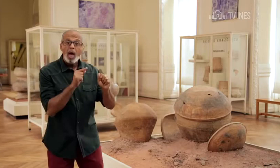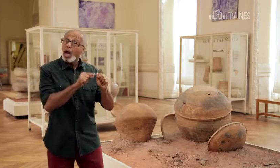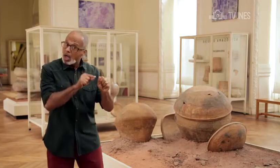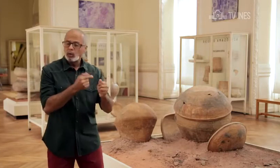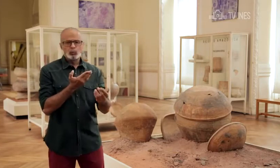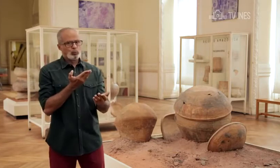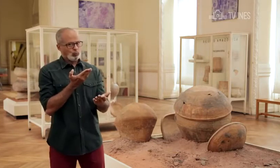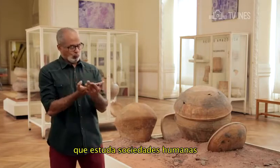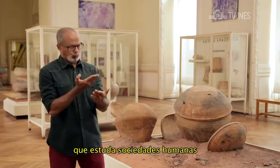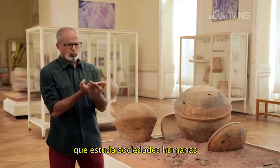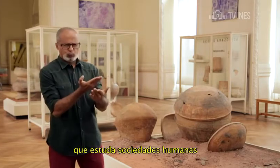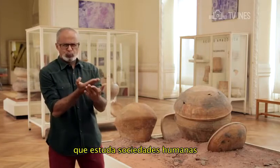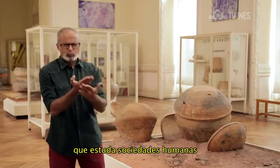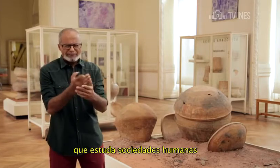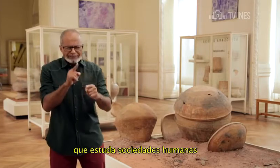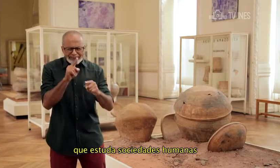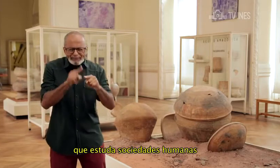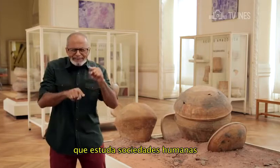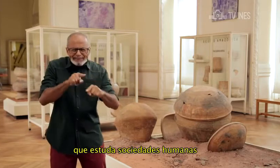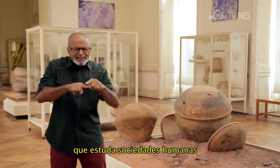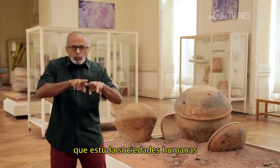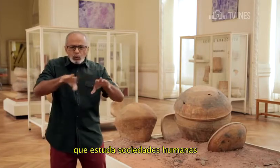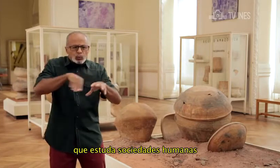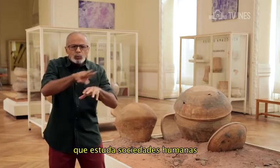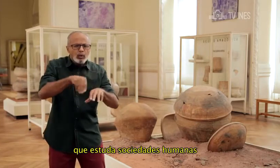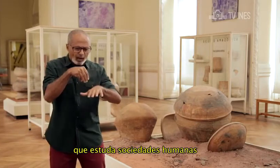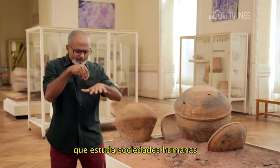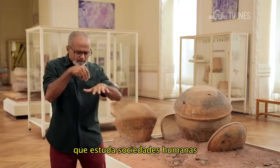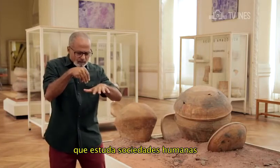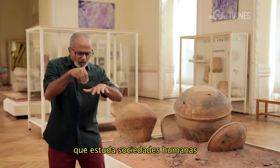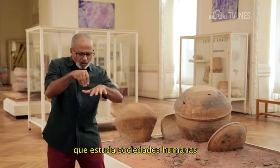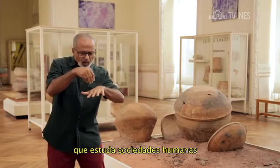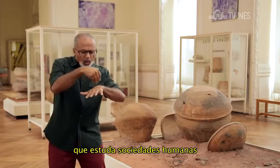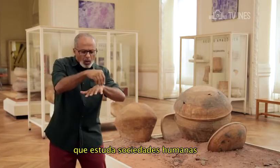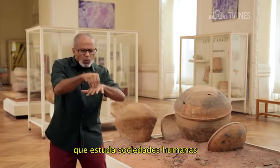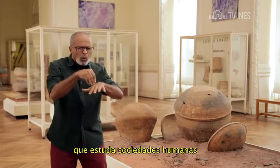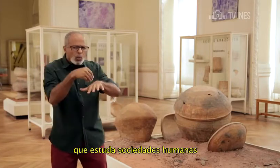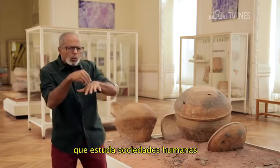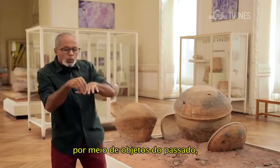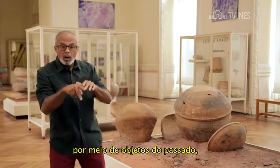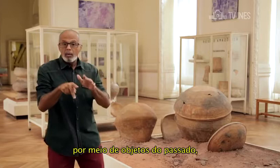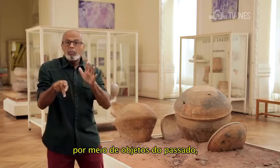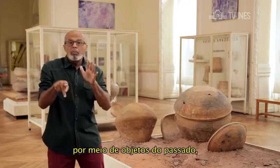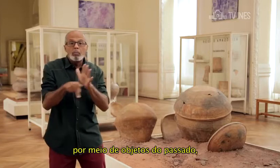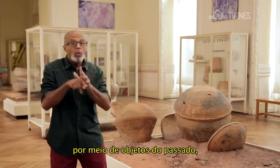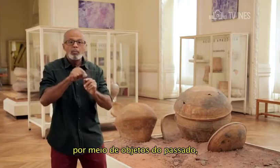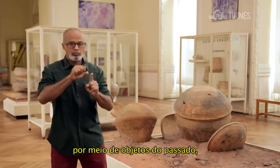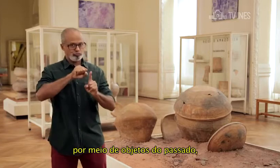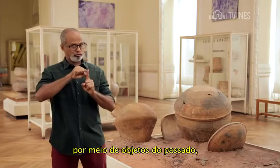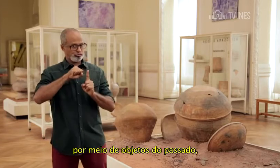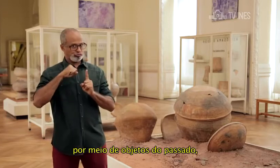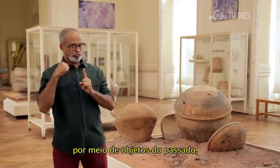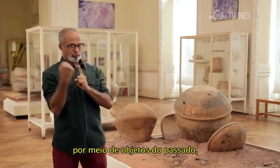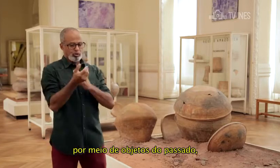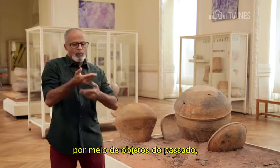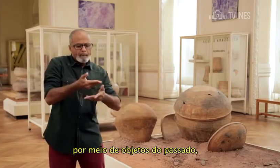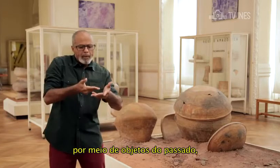Que estuda sociedades humanas por meio de objetos...